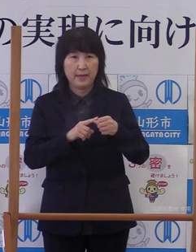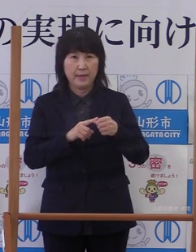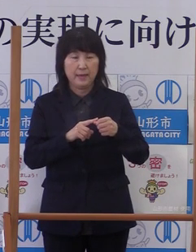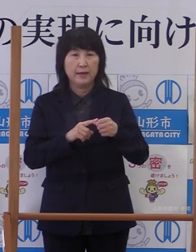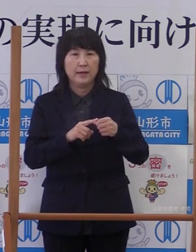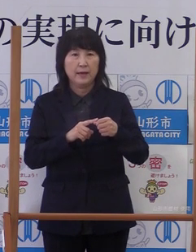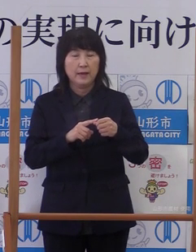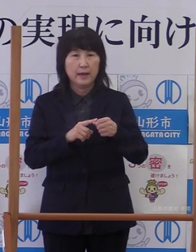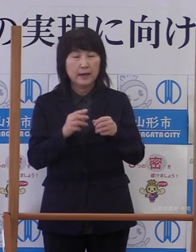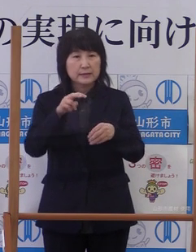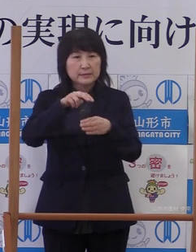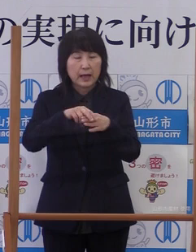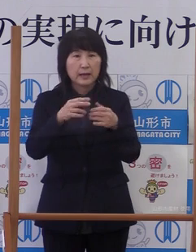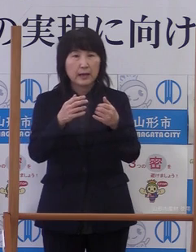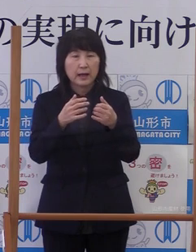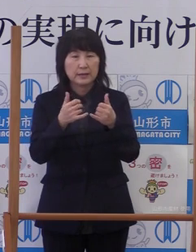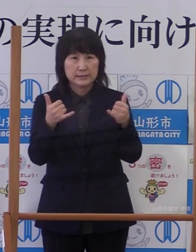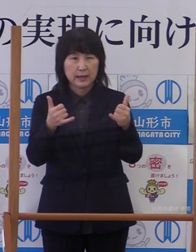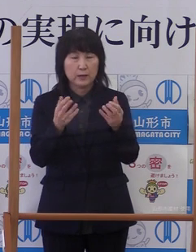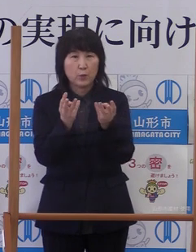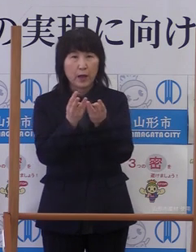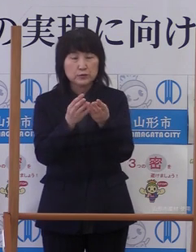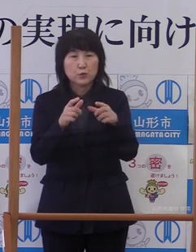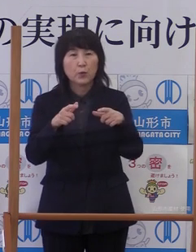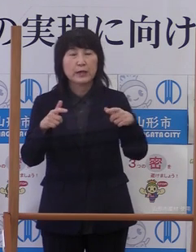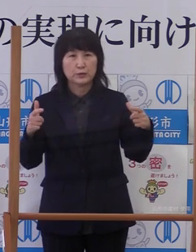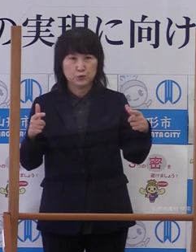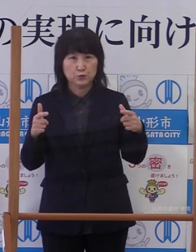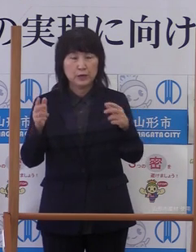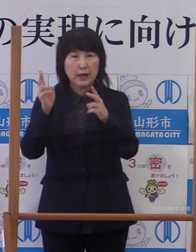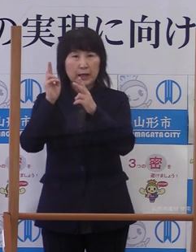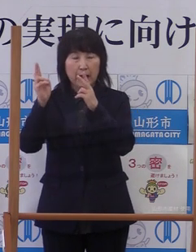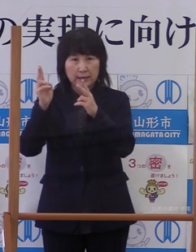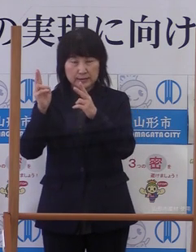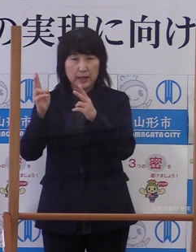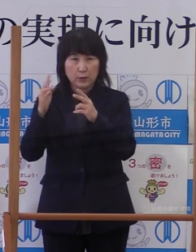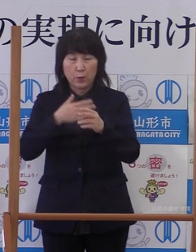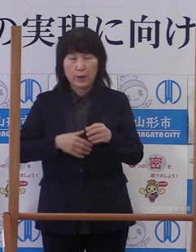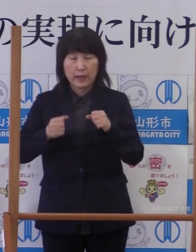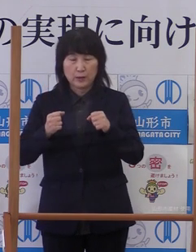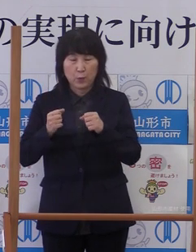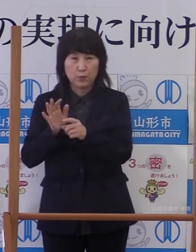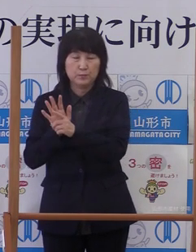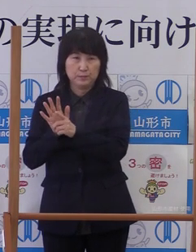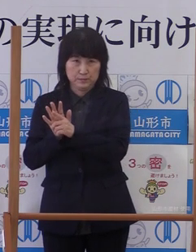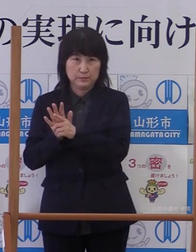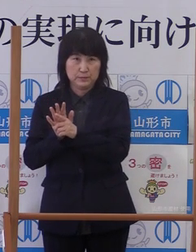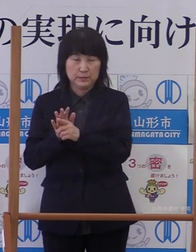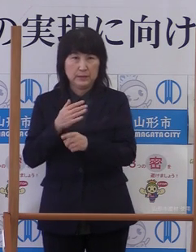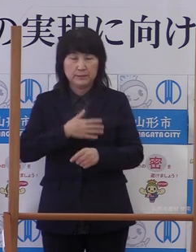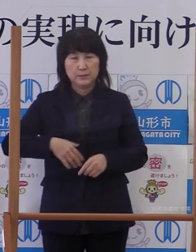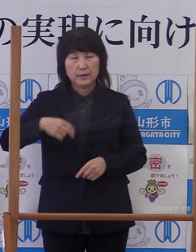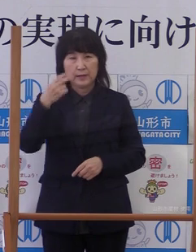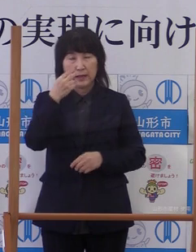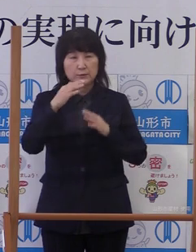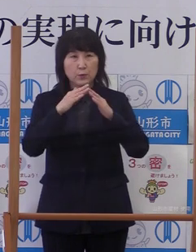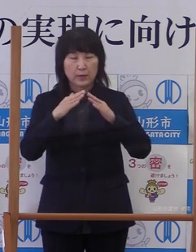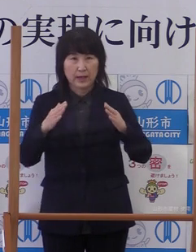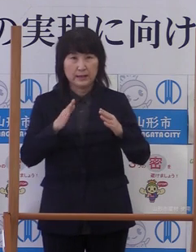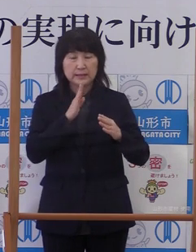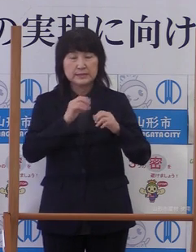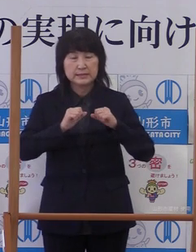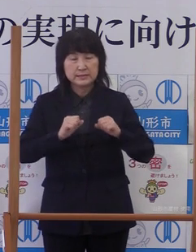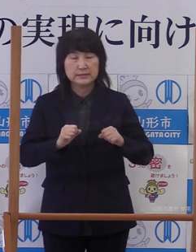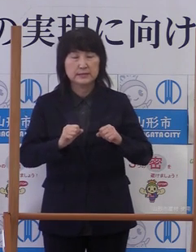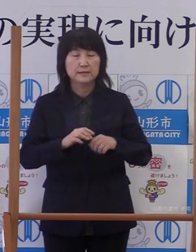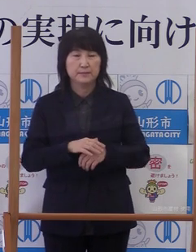くの目標参加者を増やすとともに、事業所の健康づくり支援や 体制分測定会の実施などさらなる普及に取